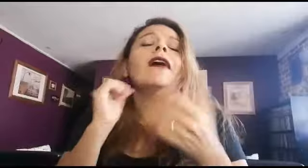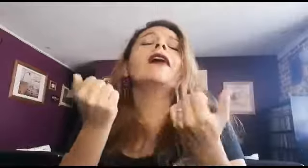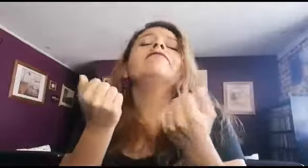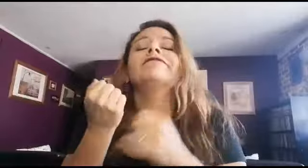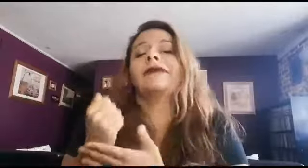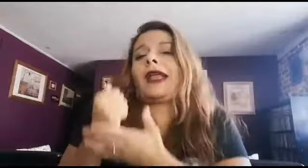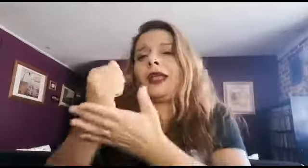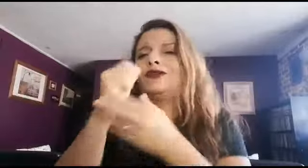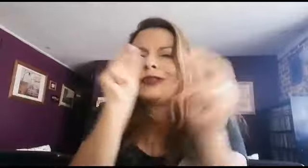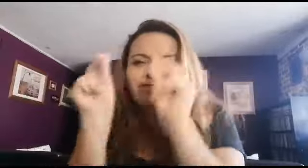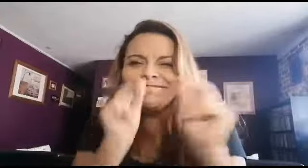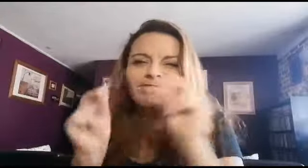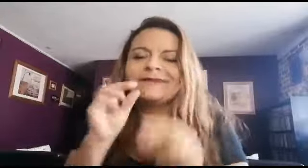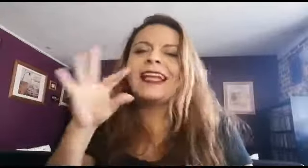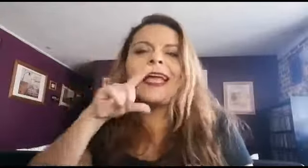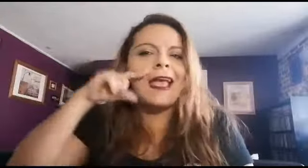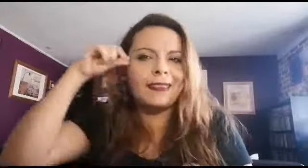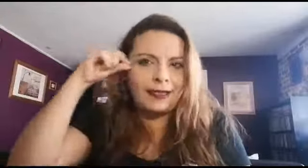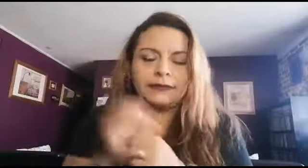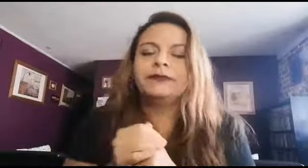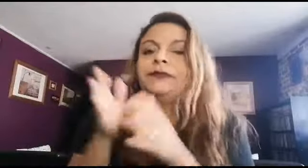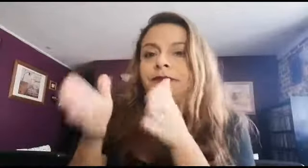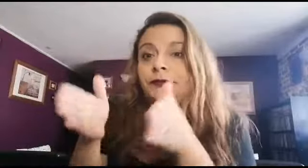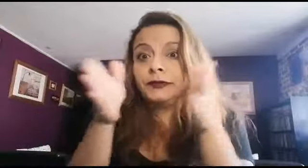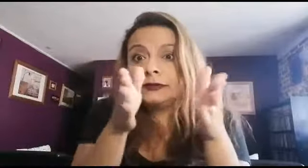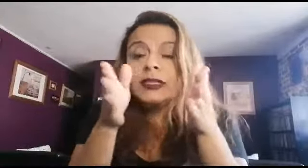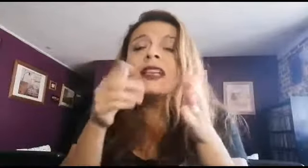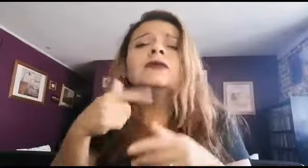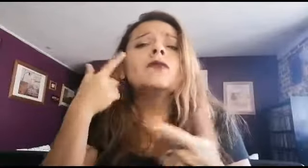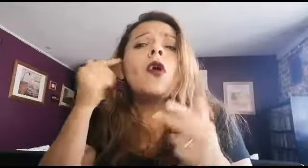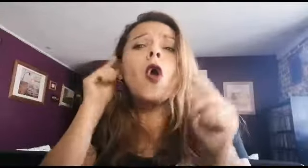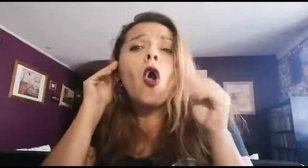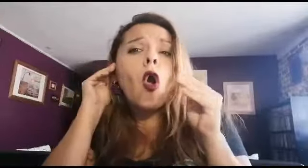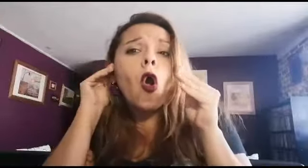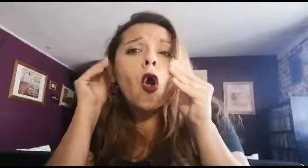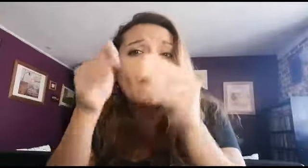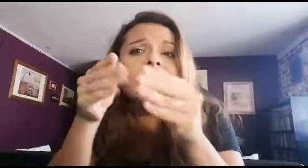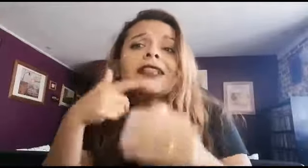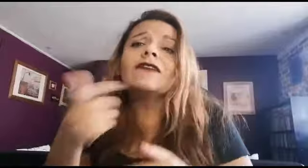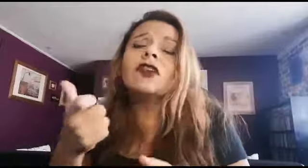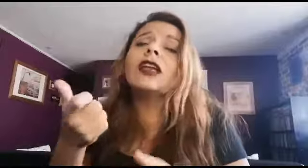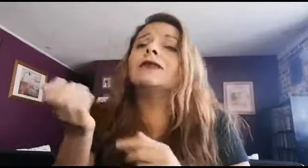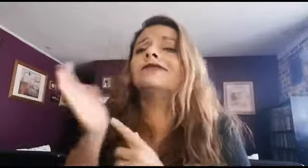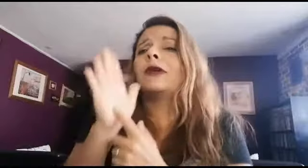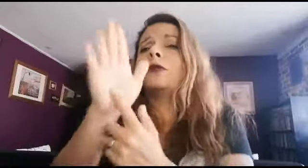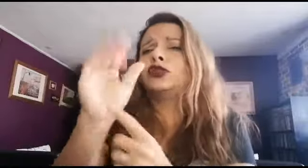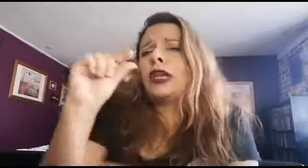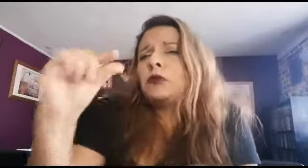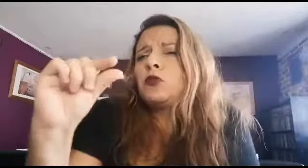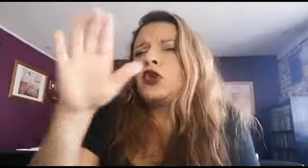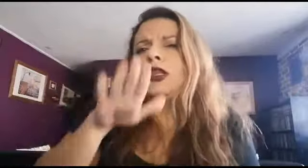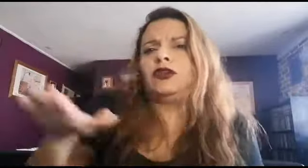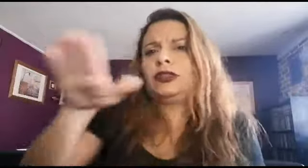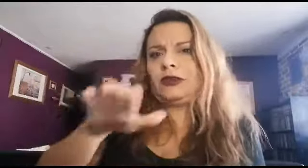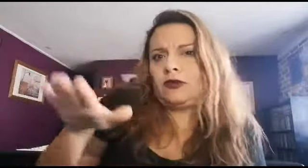este trabajo voluntario también tenemos una nueva ayuda ante una diseñadora que está haciendo la práctica con nosotros andrea el